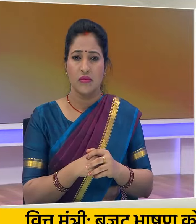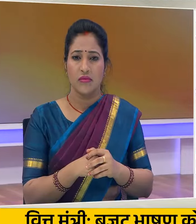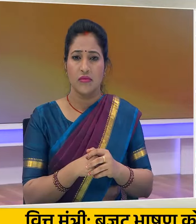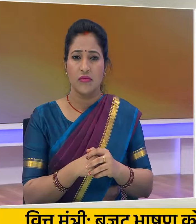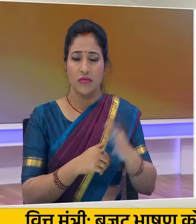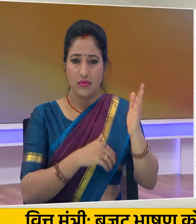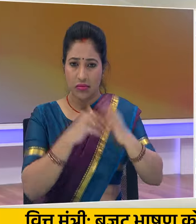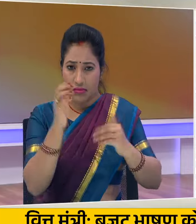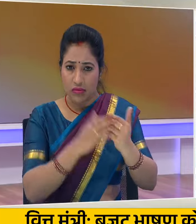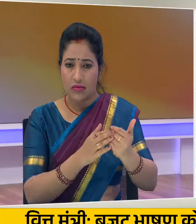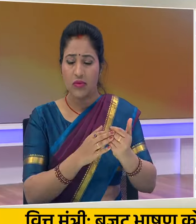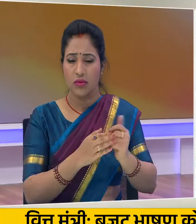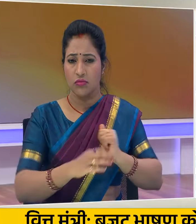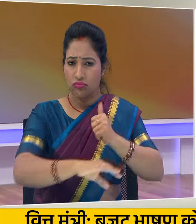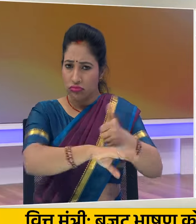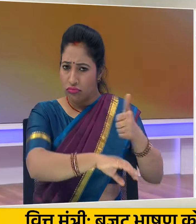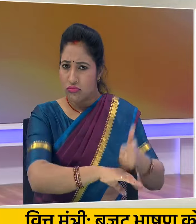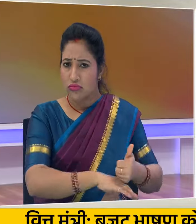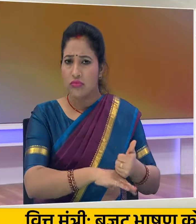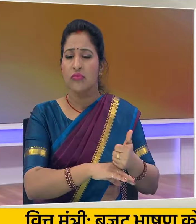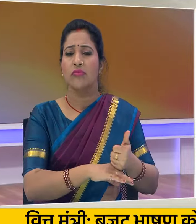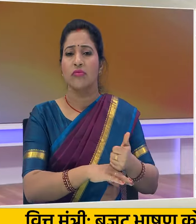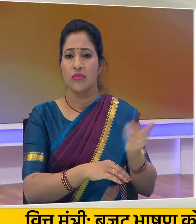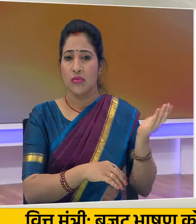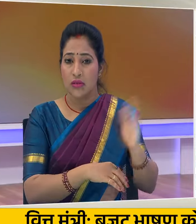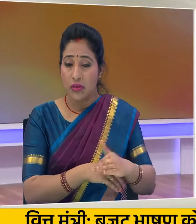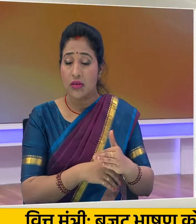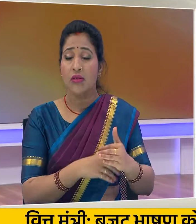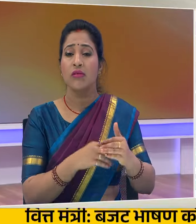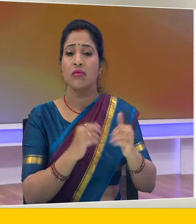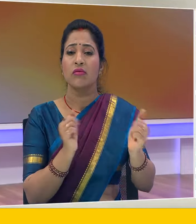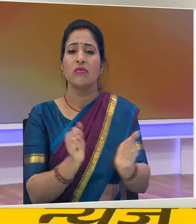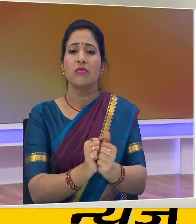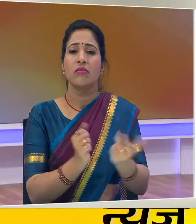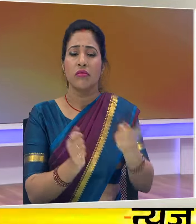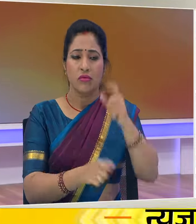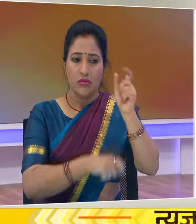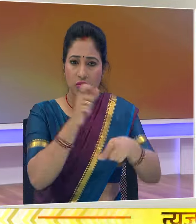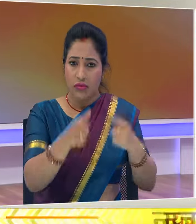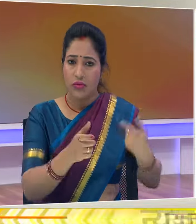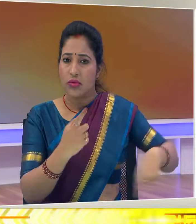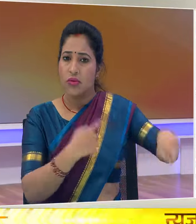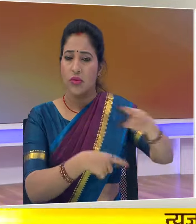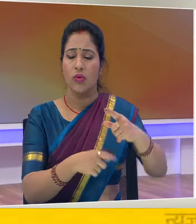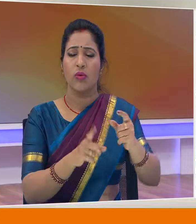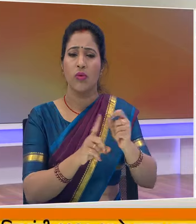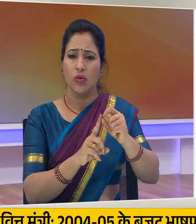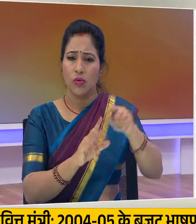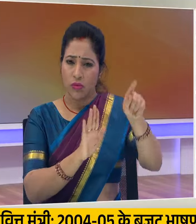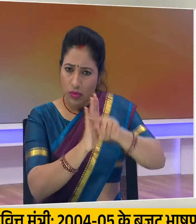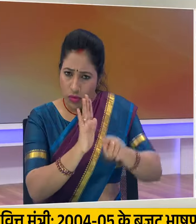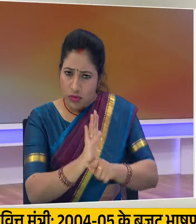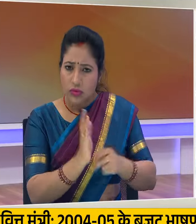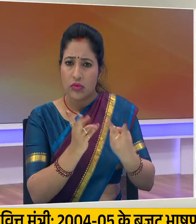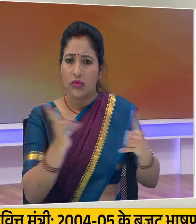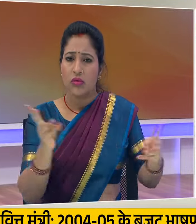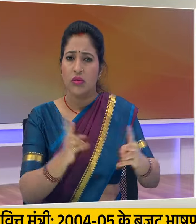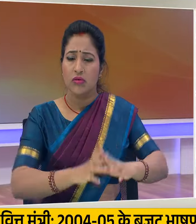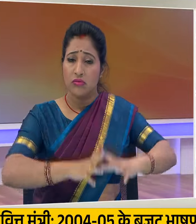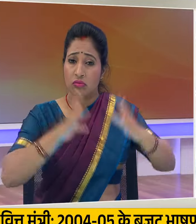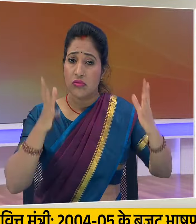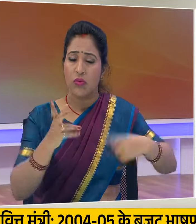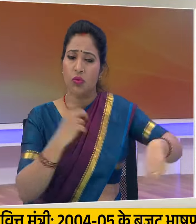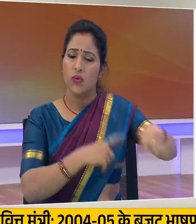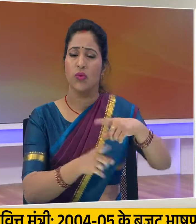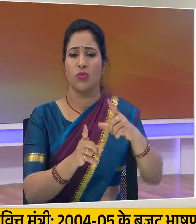building stability and coming up with people-centric policies, we shall all work